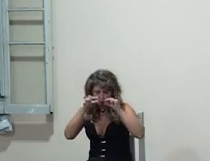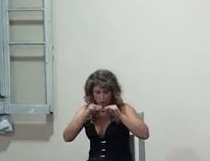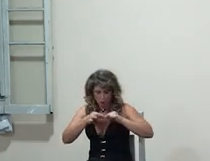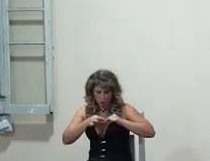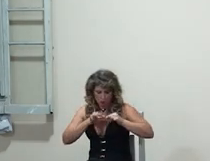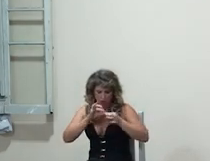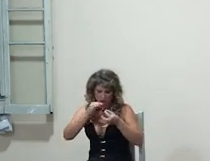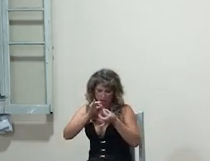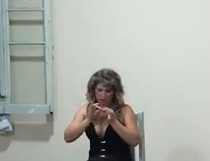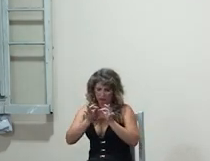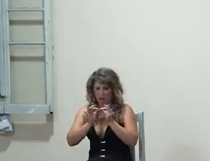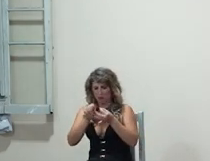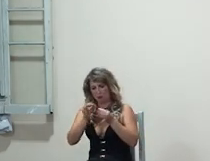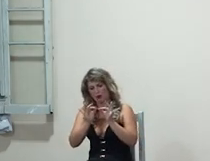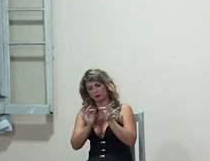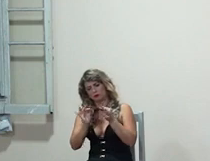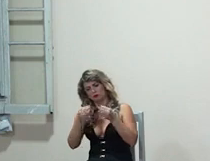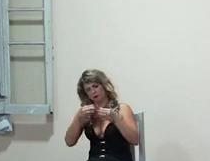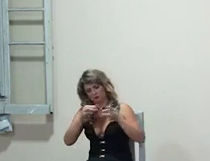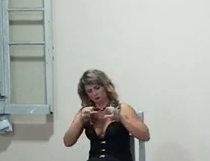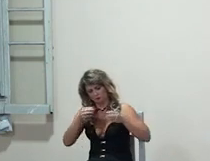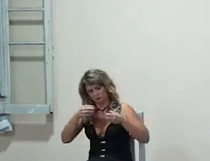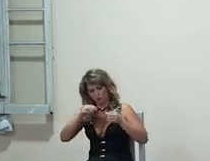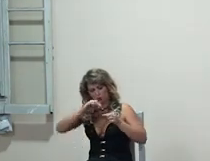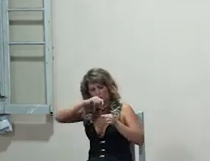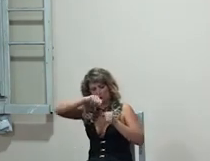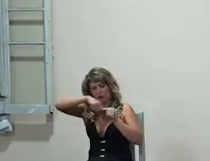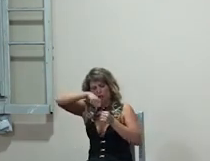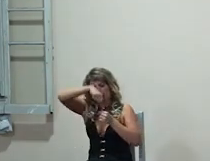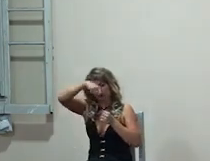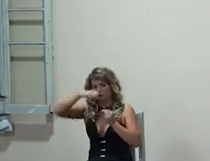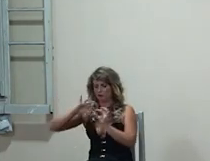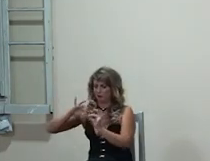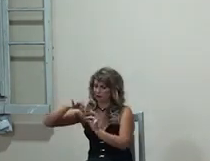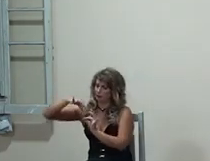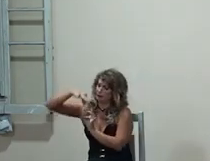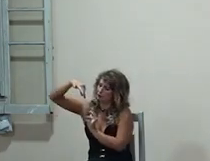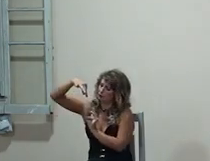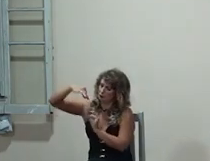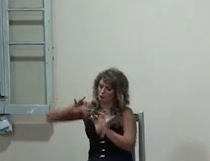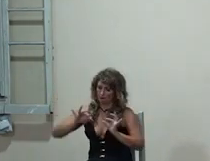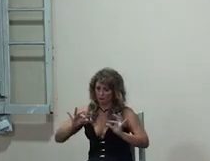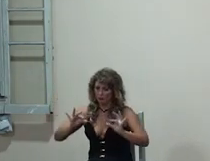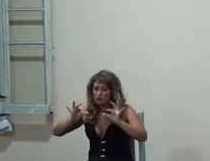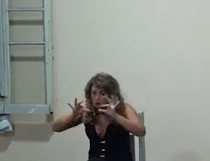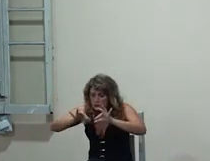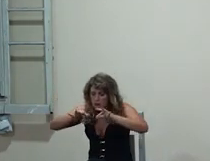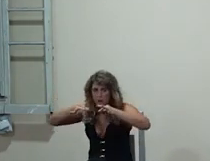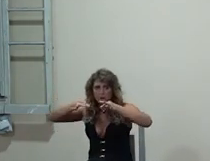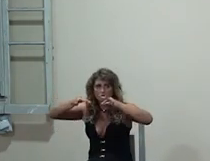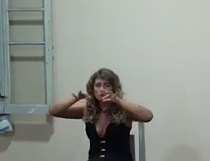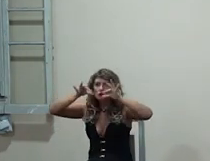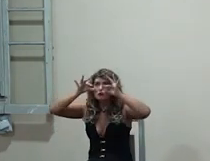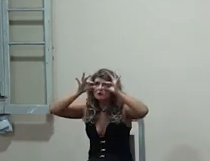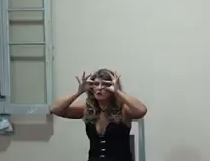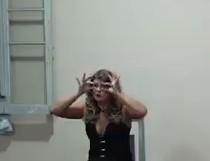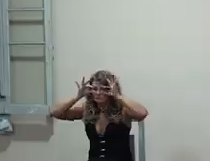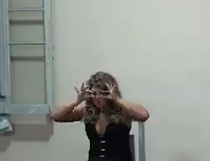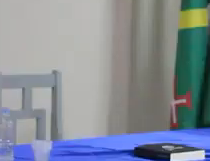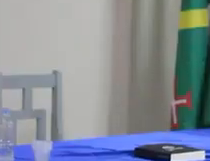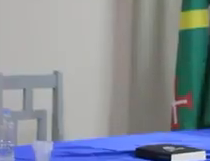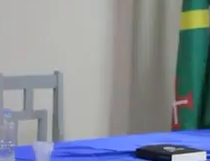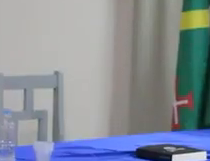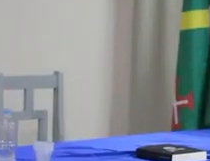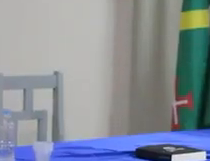tudo remendado com arame. E colocou, tentou ler e